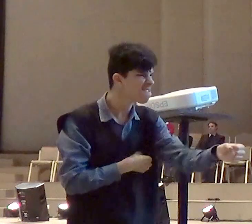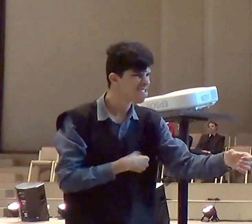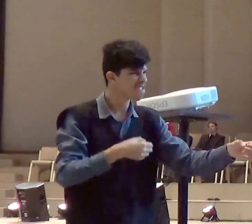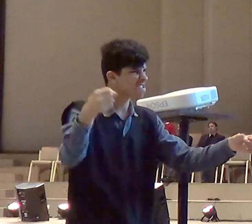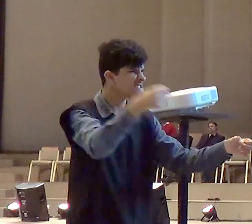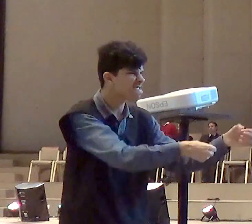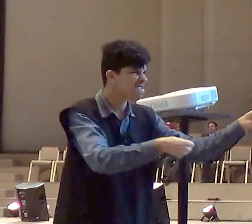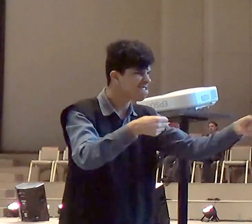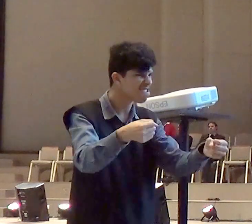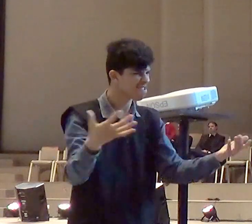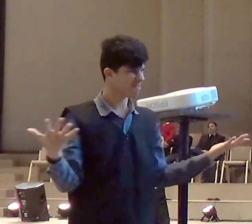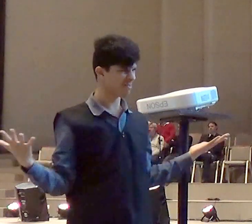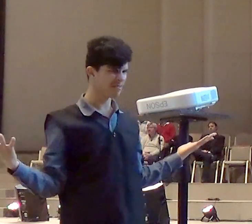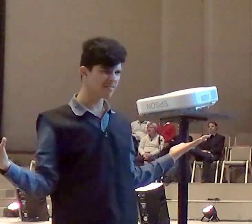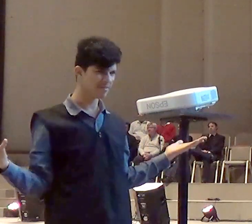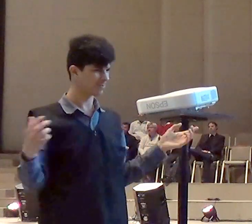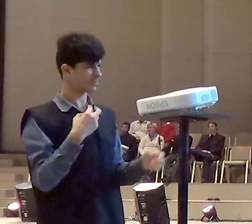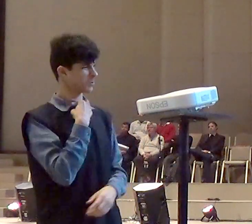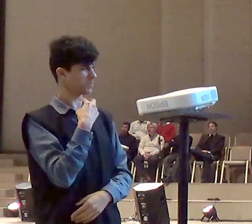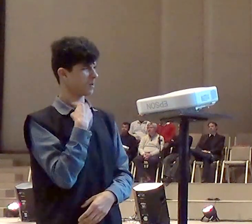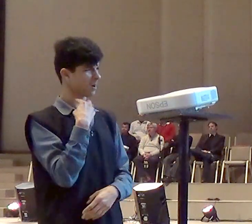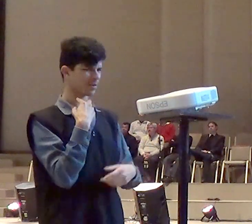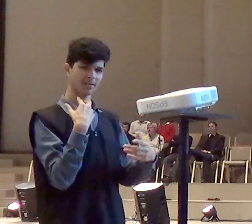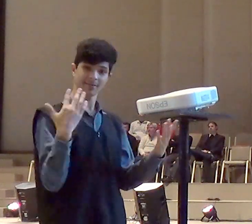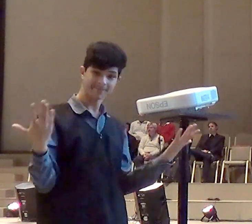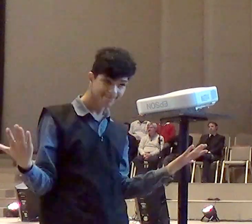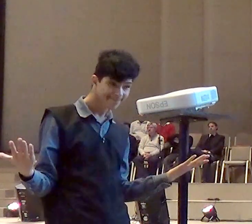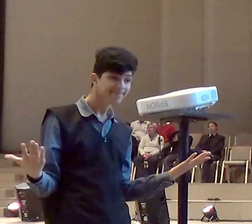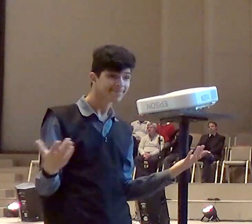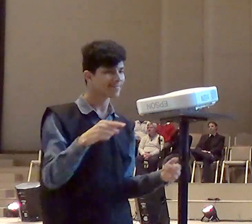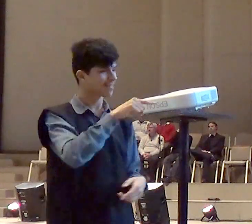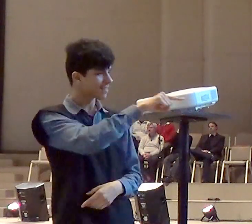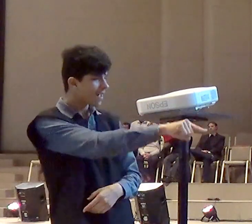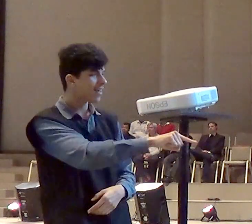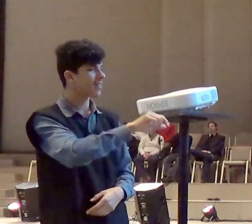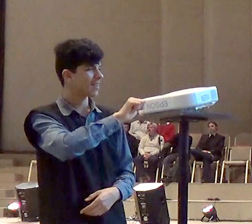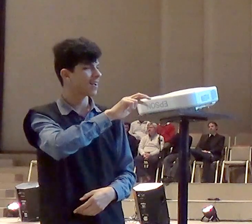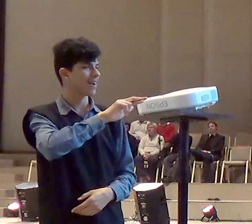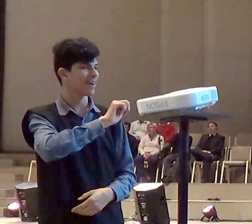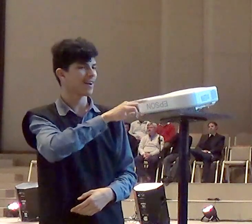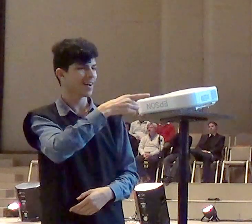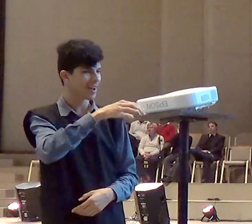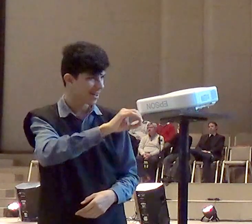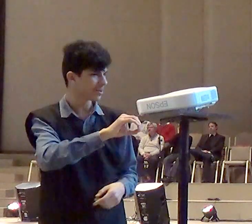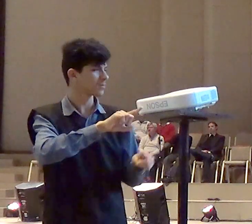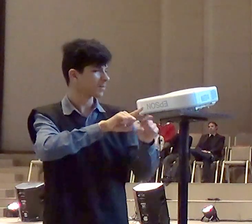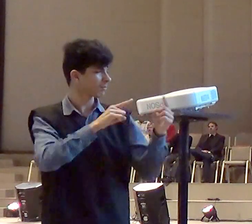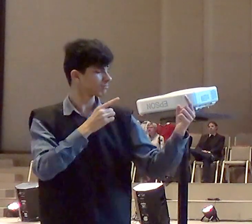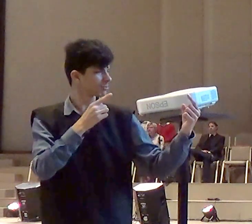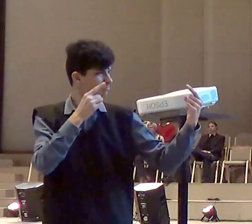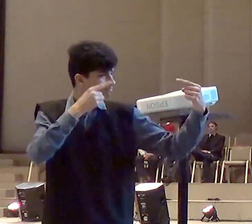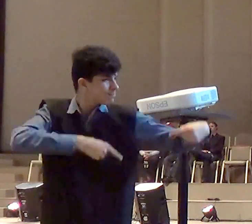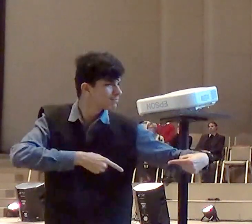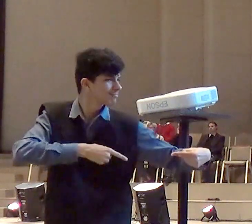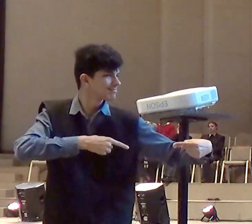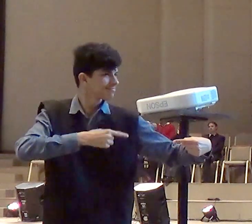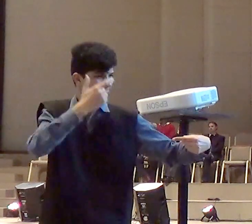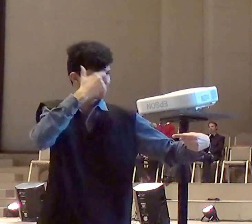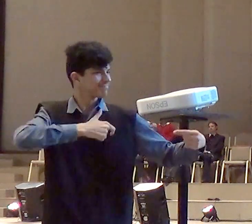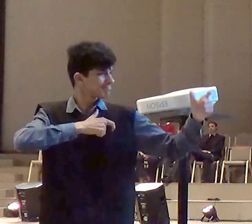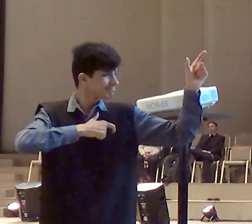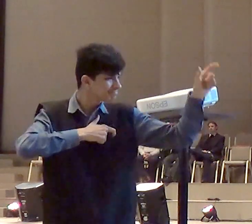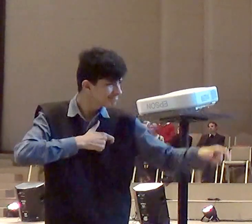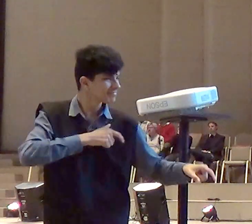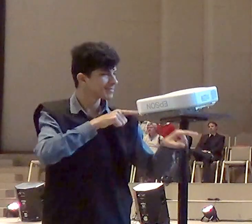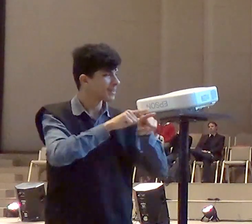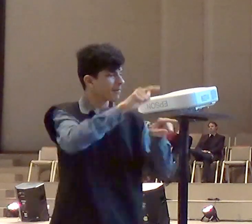tinham outras pendências diferentes tá E essas pendências diferentes eram quanto ao estilo de liderança